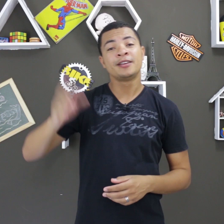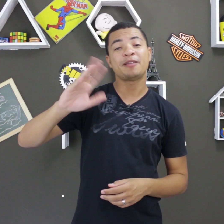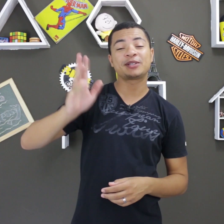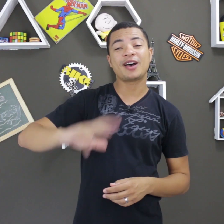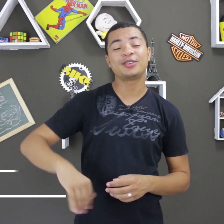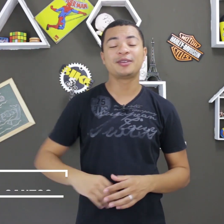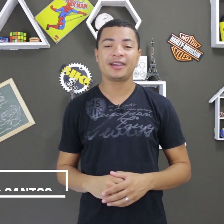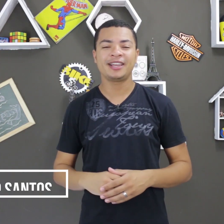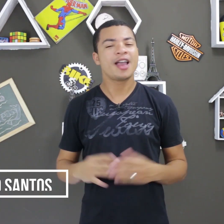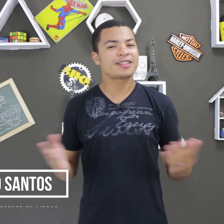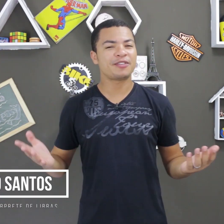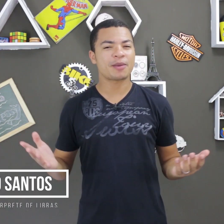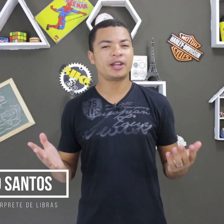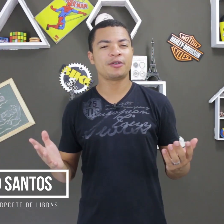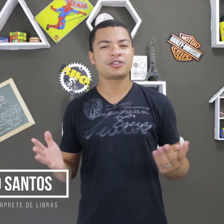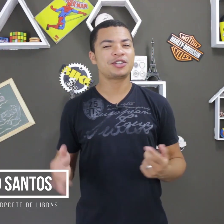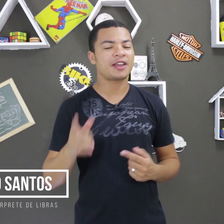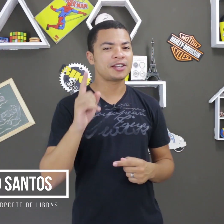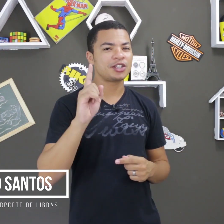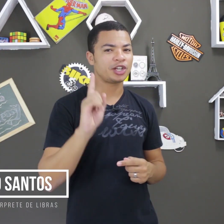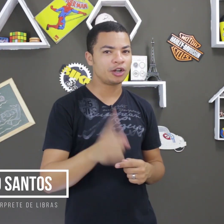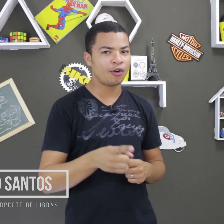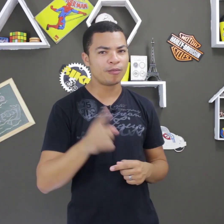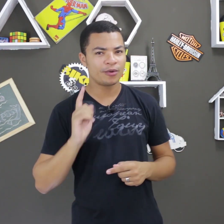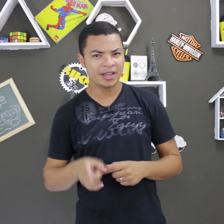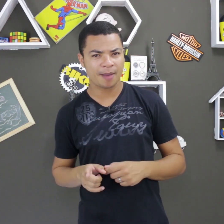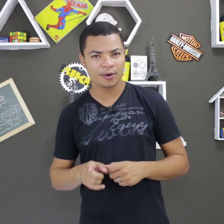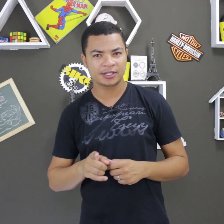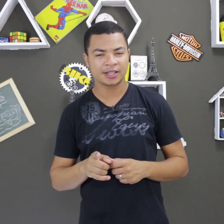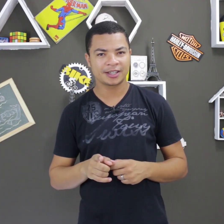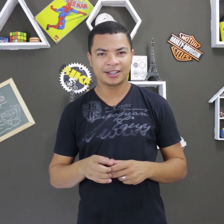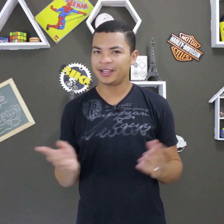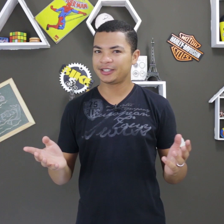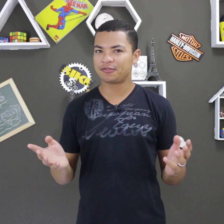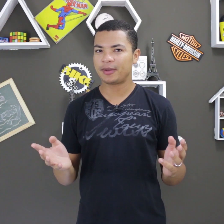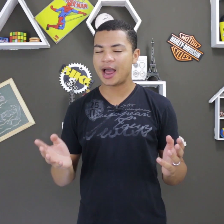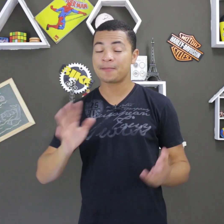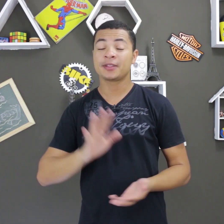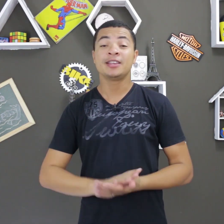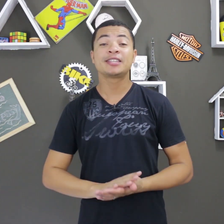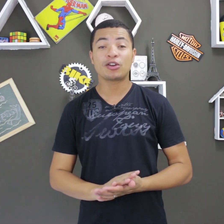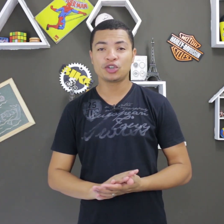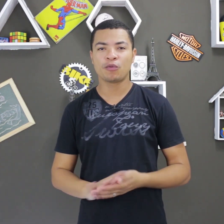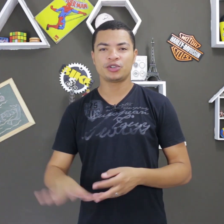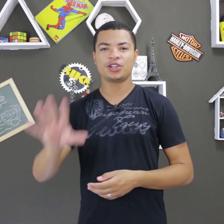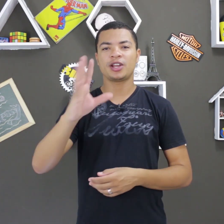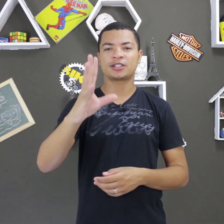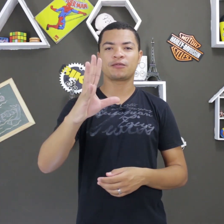ei pessoal tudo bem tá a fim de aprender hoje a diferença de lobo e raposa então vamos lá sinal de lobo gente essa configuração